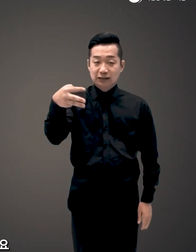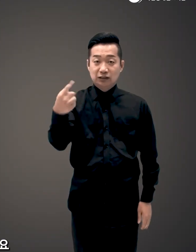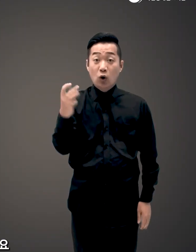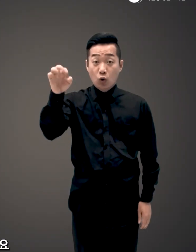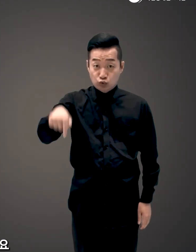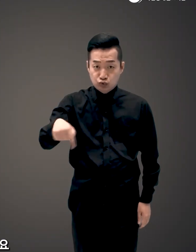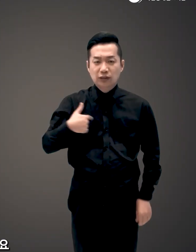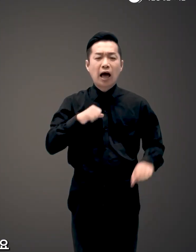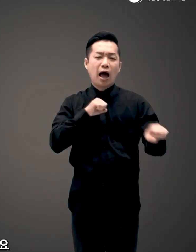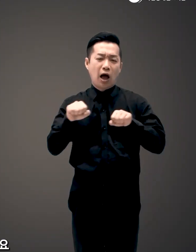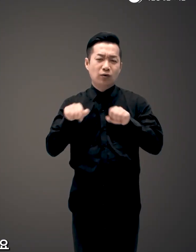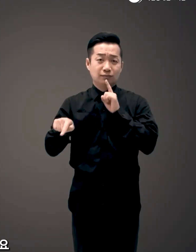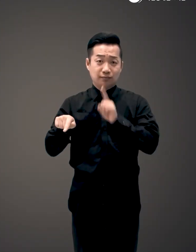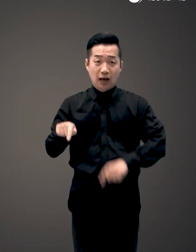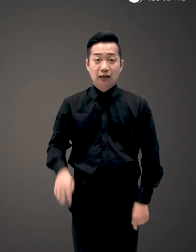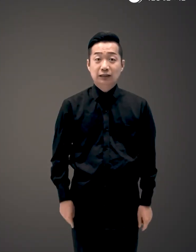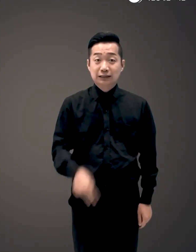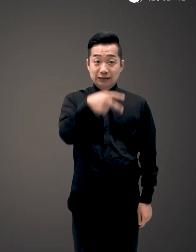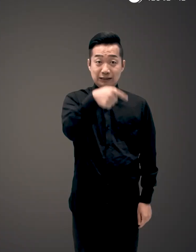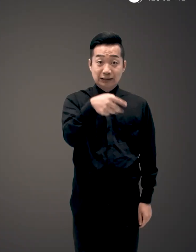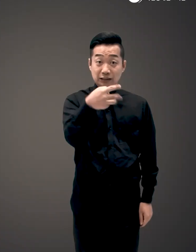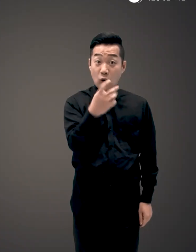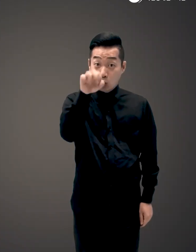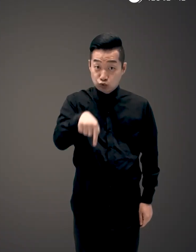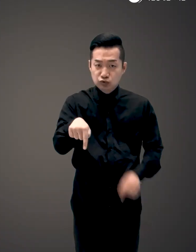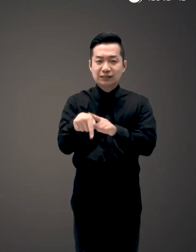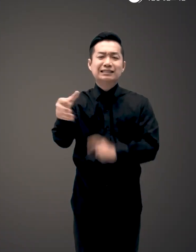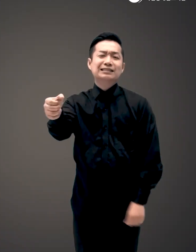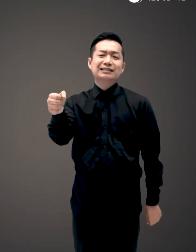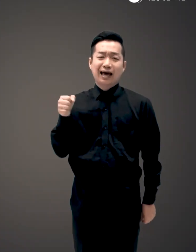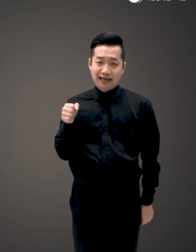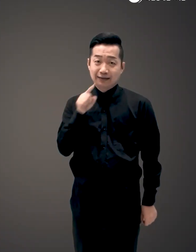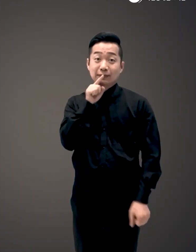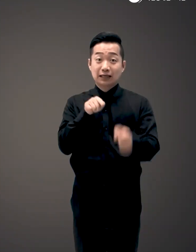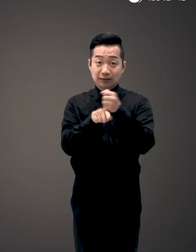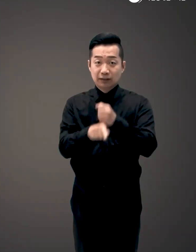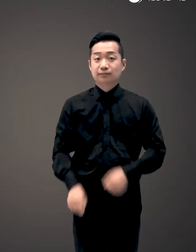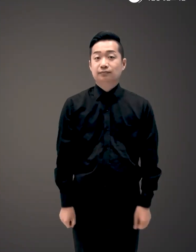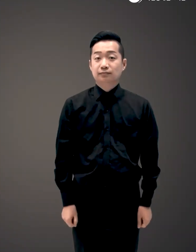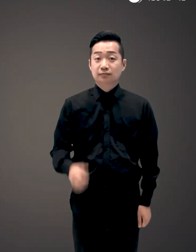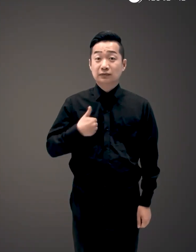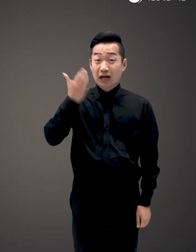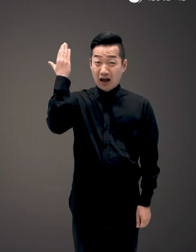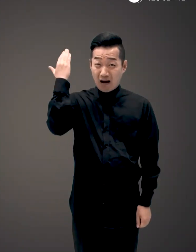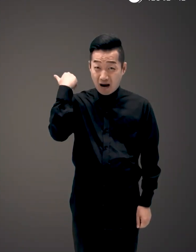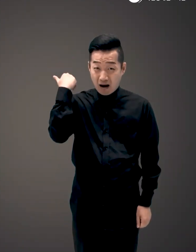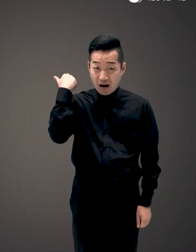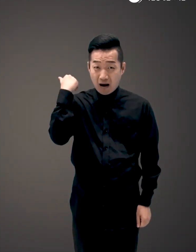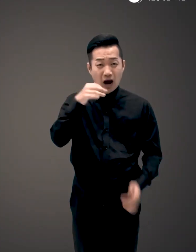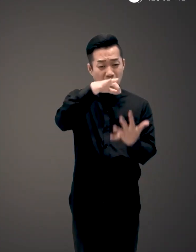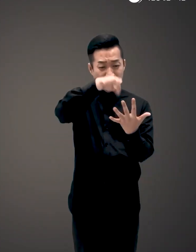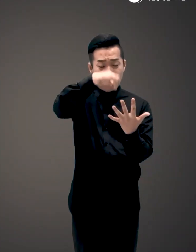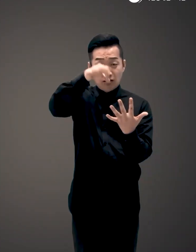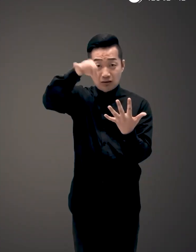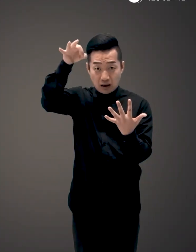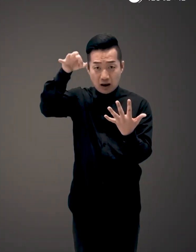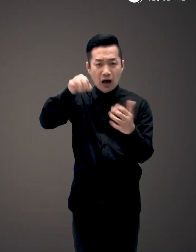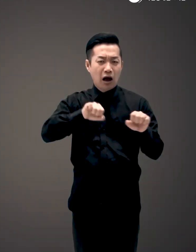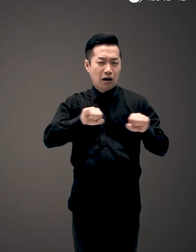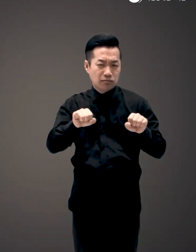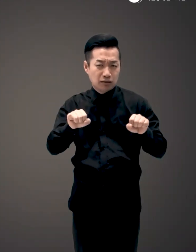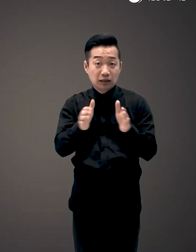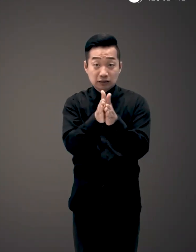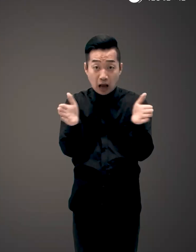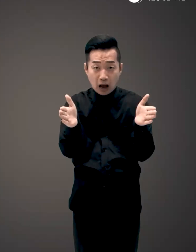제가 했던 행동들을 뜻해요. 그 드로우가 당기다라는 뜻이거든요. 그래서 그동안 제가 했던 수많은 선택과